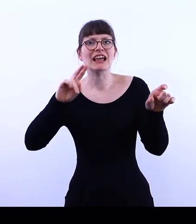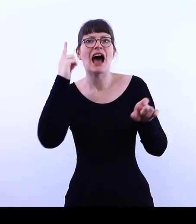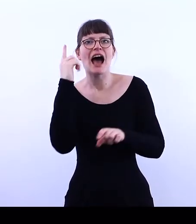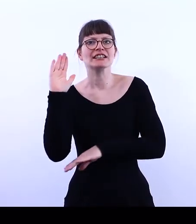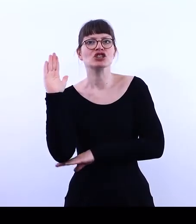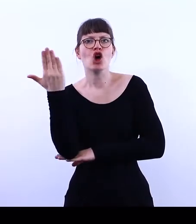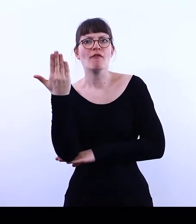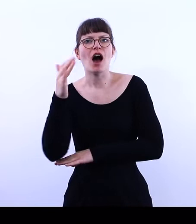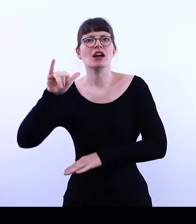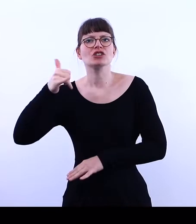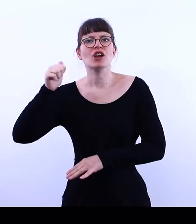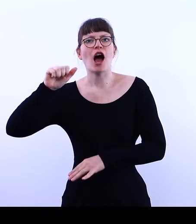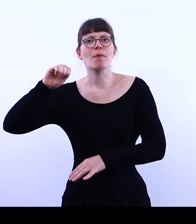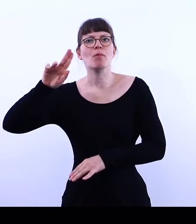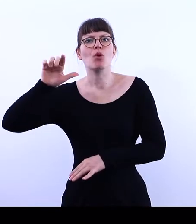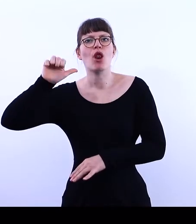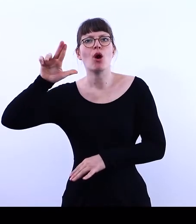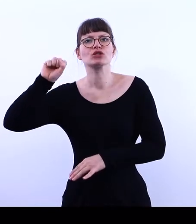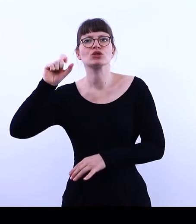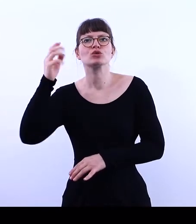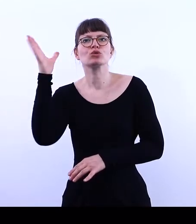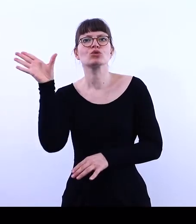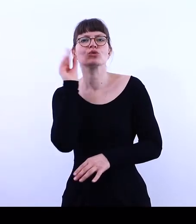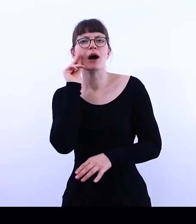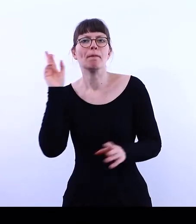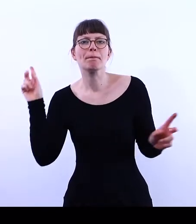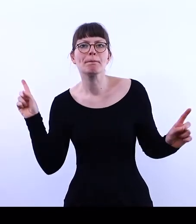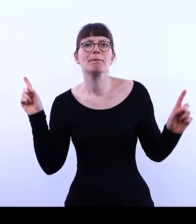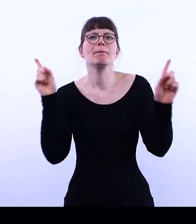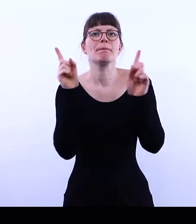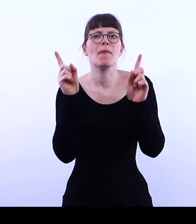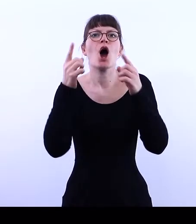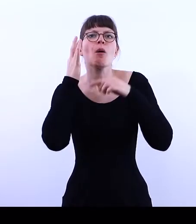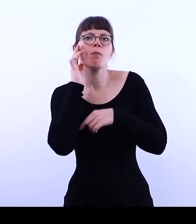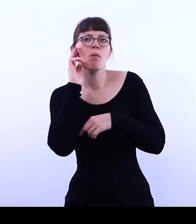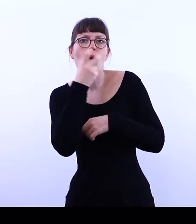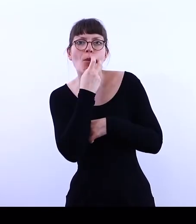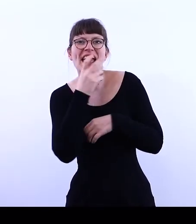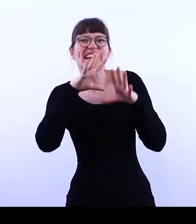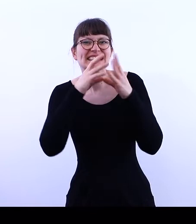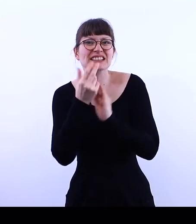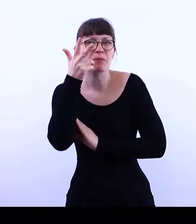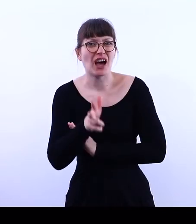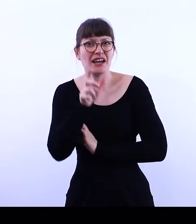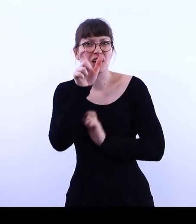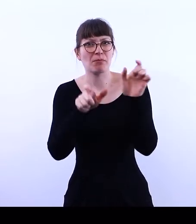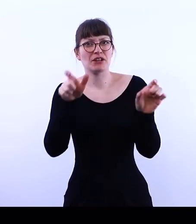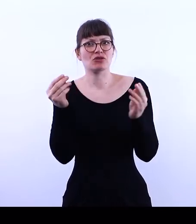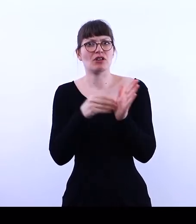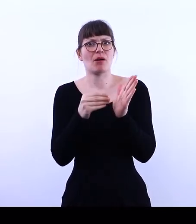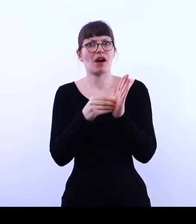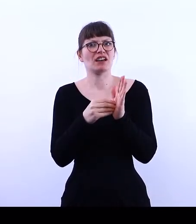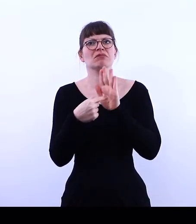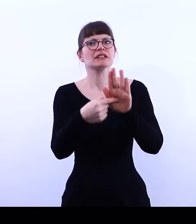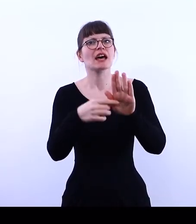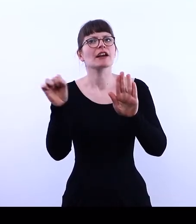und das wurde live gestreamt. Es haben insgesamt an dieser Probe 300 Menschen teilgenommen und warum ich das zeige, ist, dass